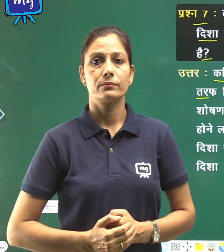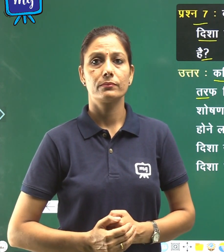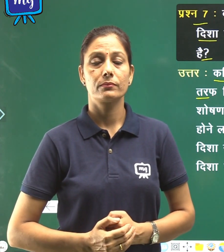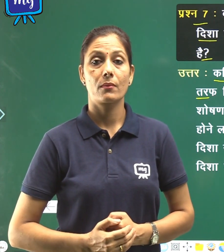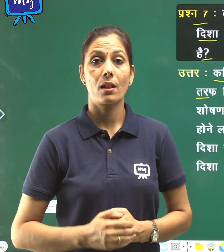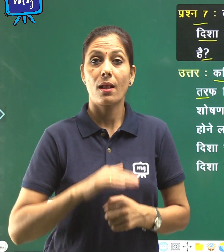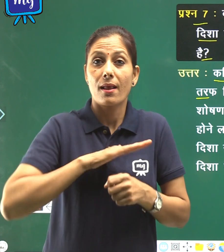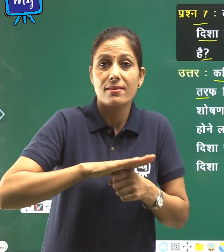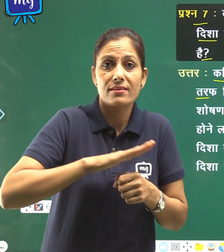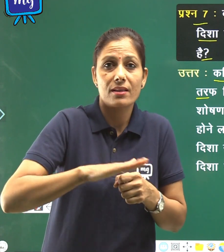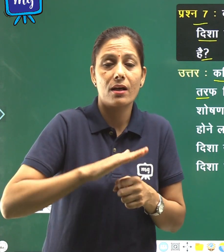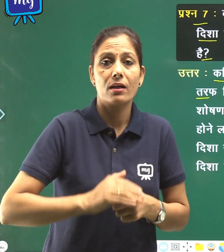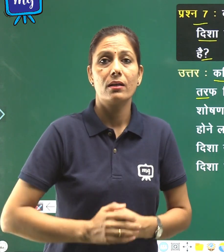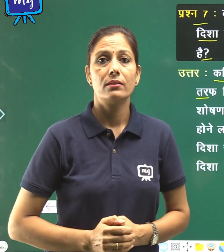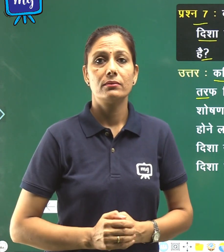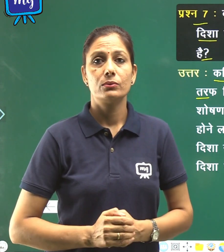हिंसा,